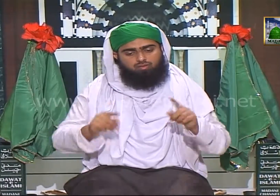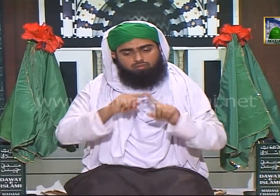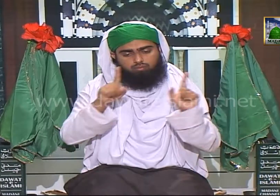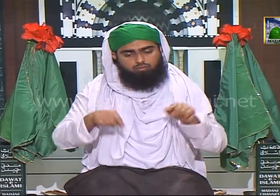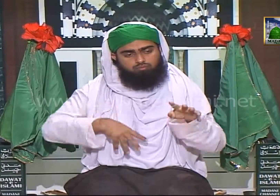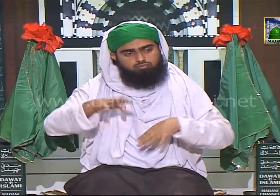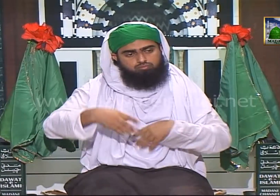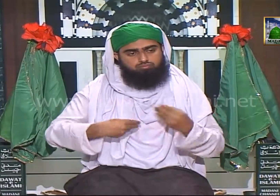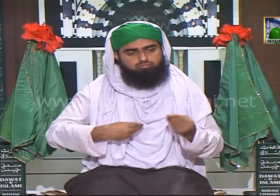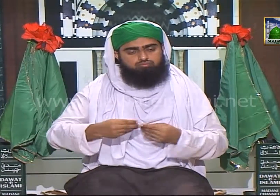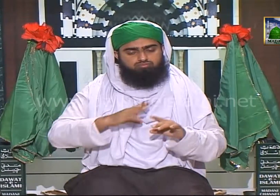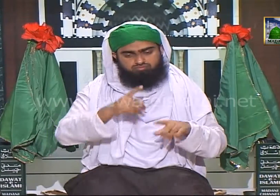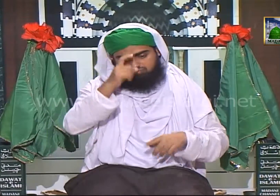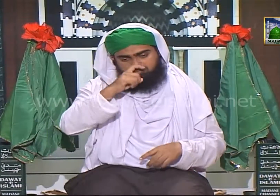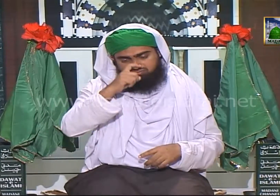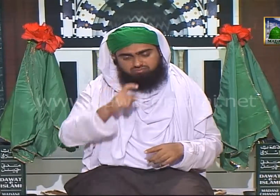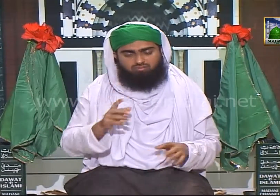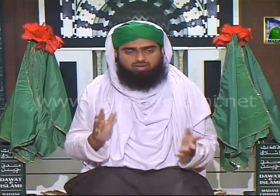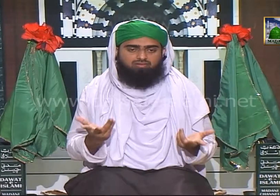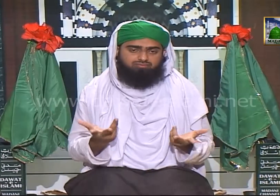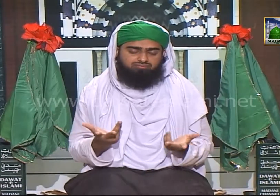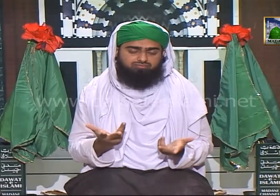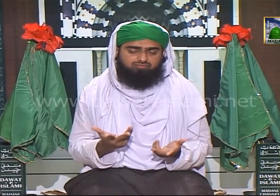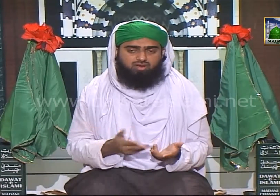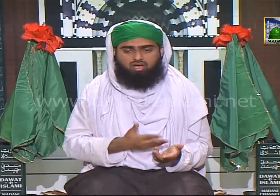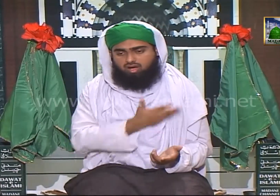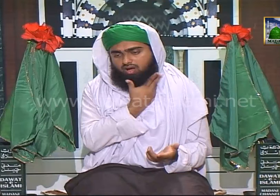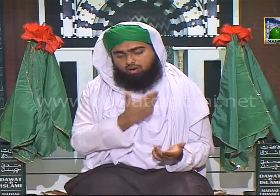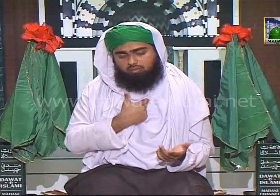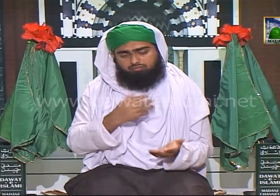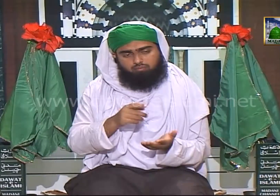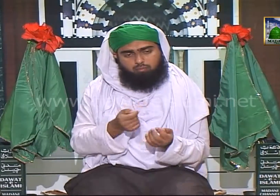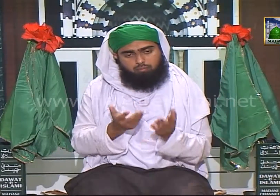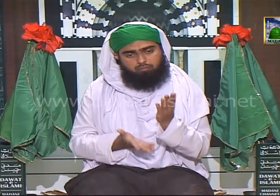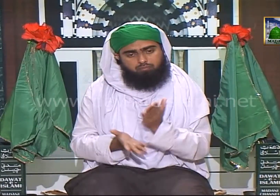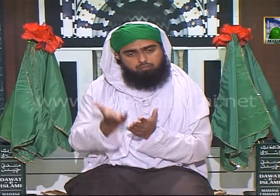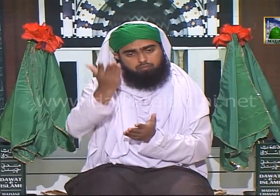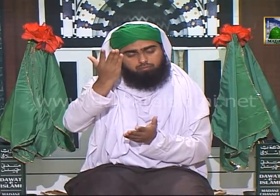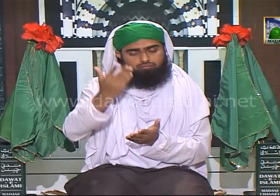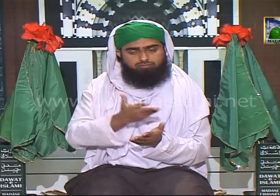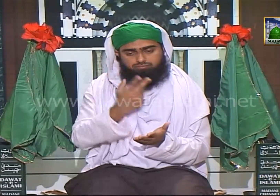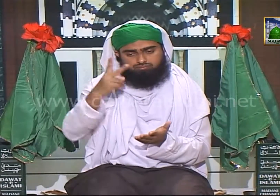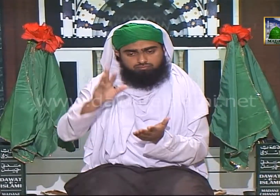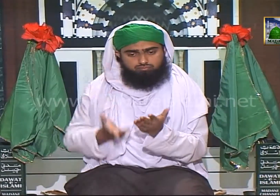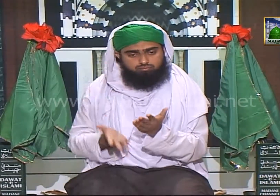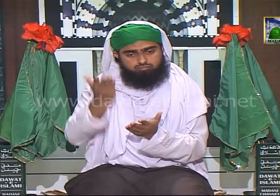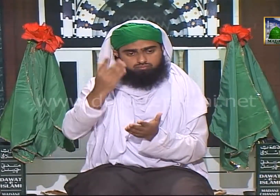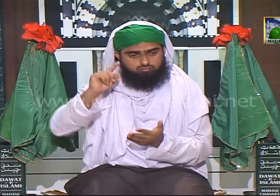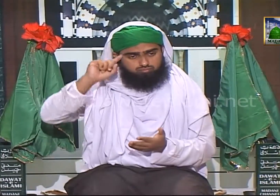نفع میں کوئی قید نہیں ہے, اس کی کوئی مقدار نہیں, کوئی حد نہیں. جیسے کہ جو زیادہ ہوشیار ہوتے ہیں اور